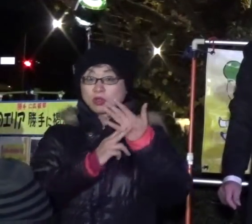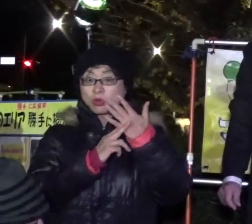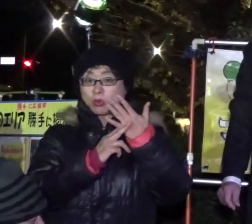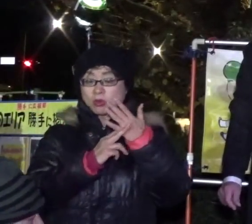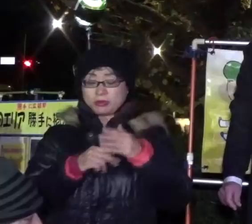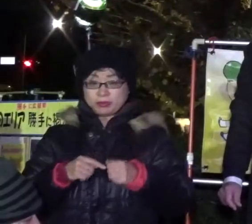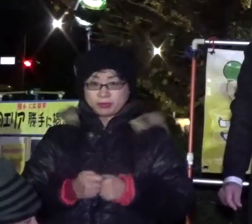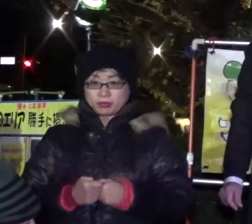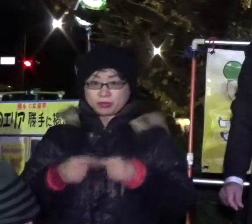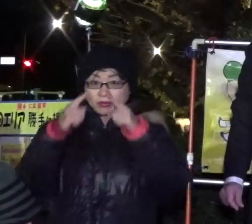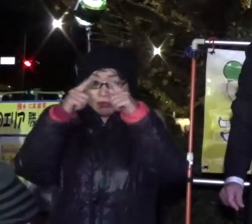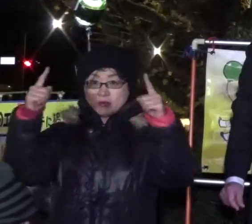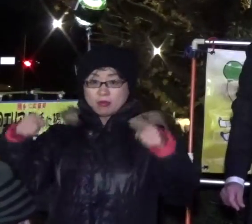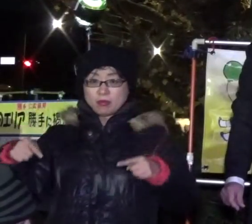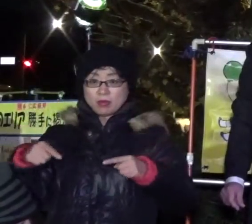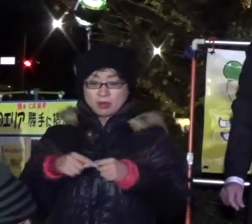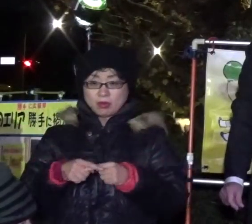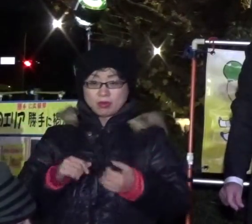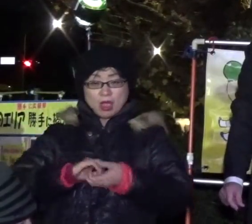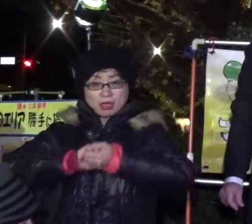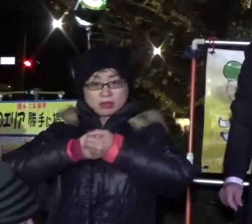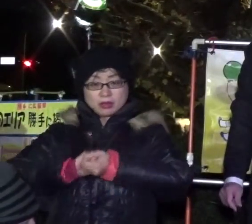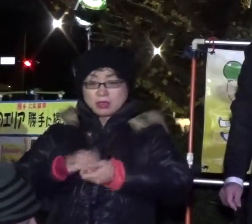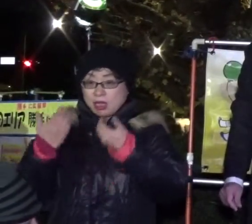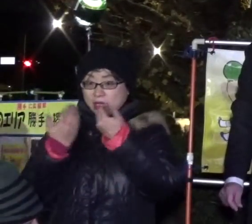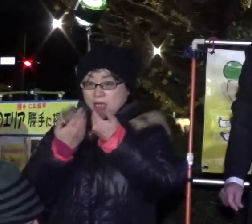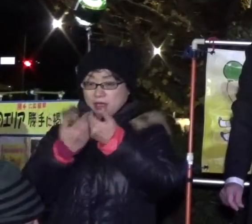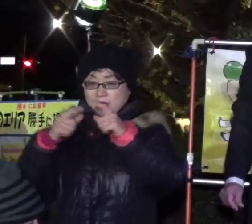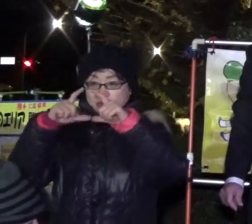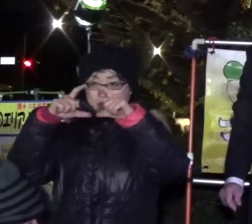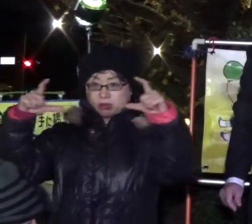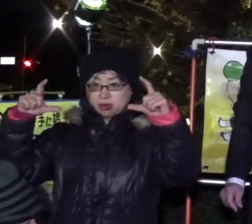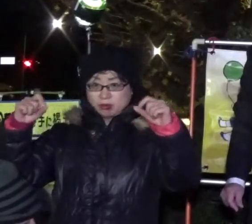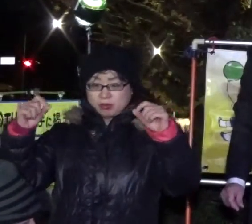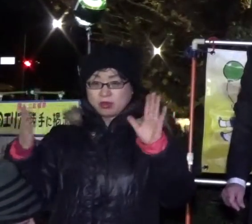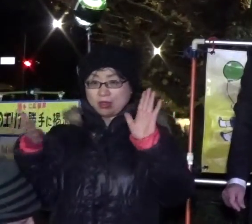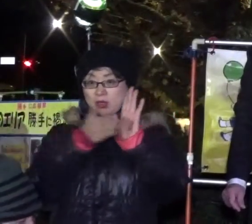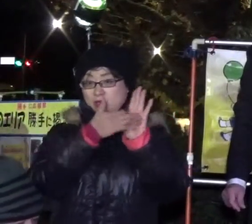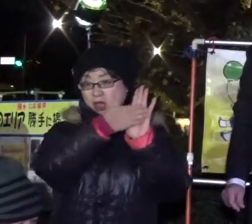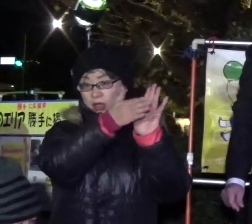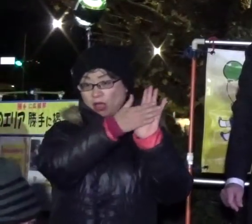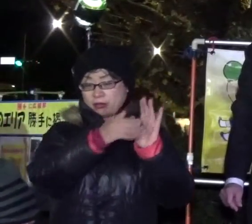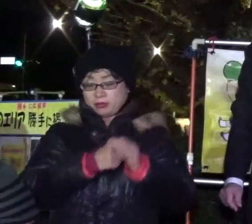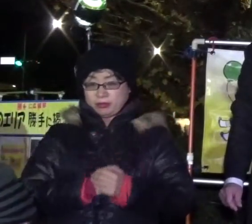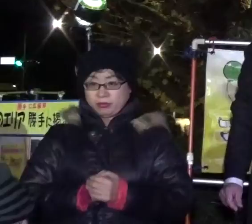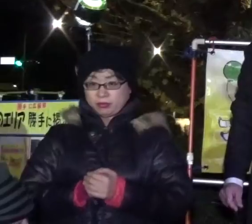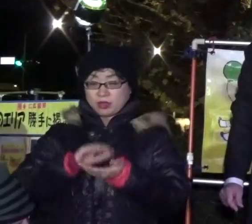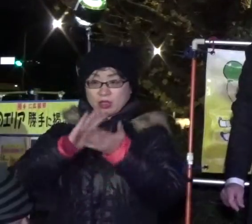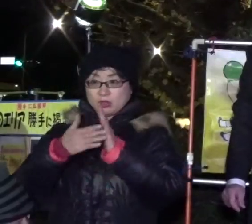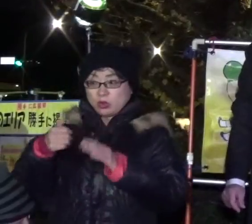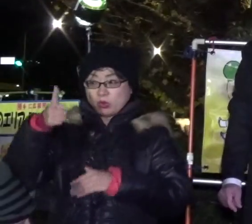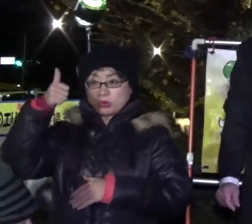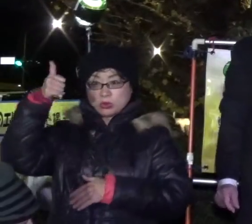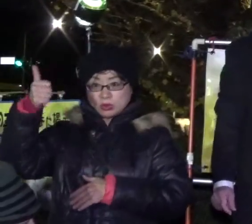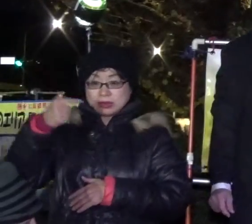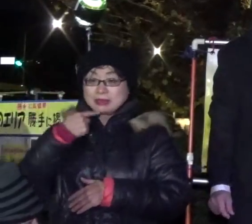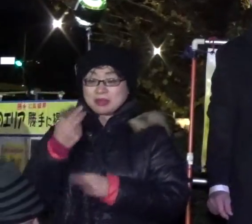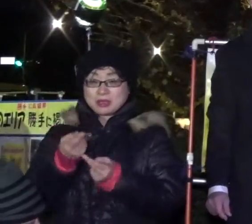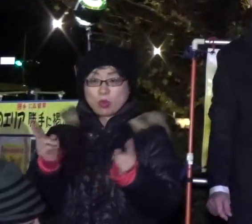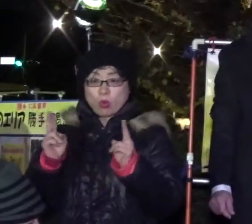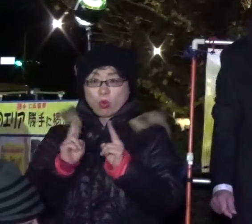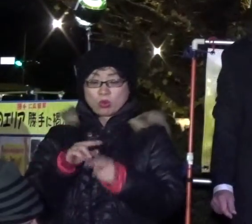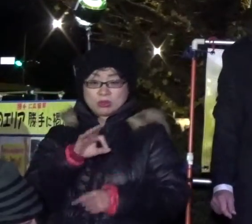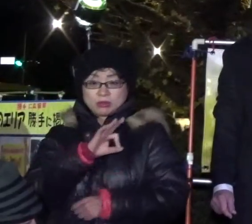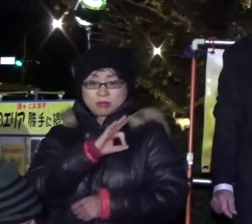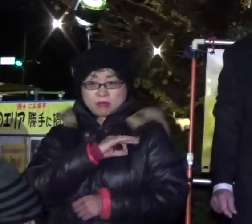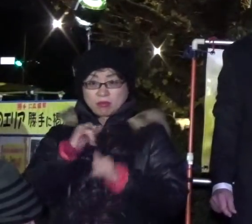軒一軒のドアに絶対反対というステッカーがあって、そして町長さんはじめ自民党員だった